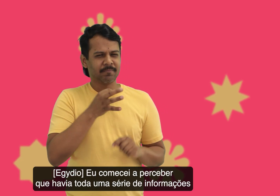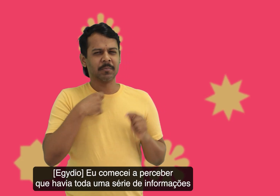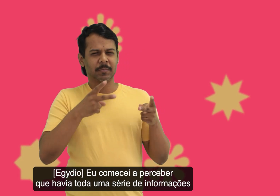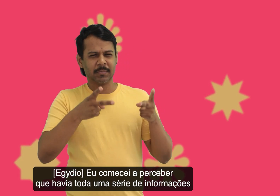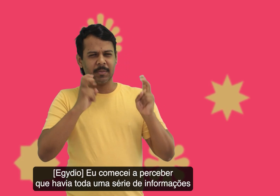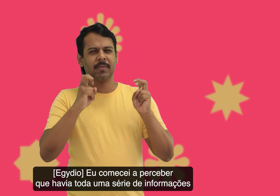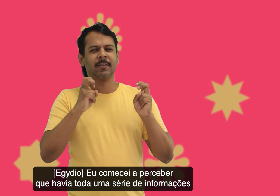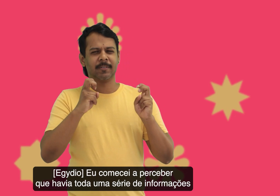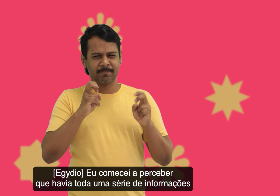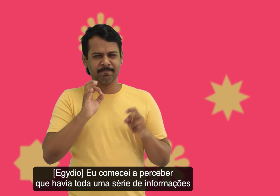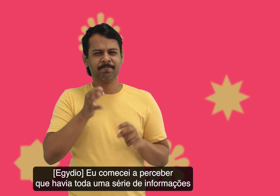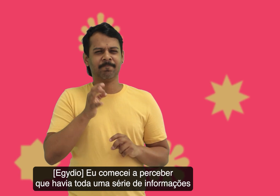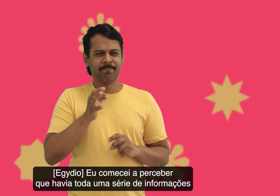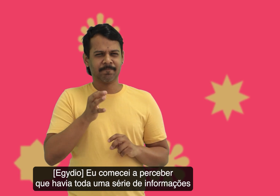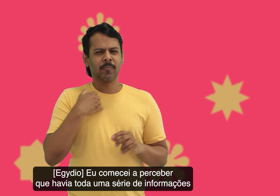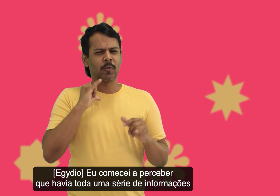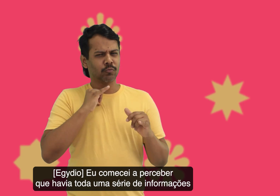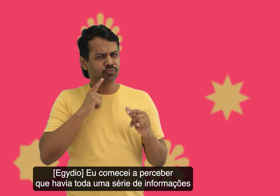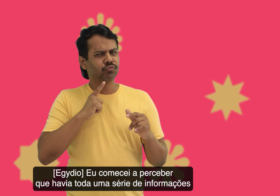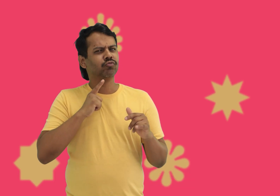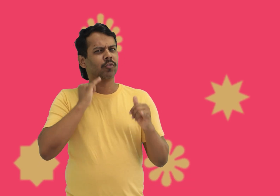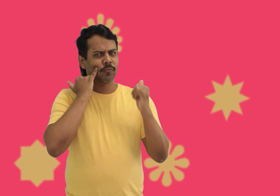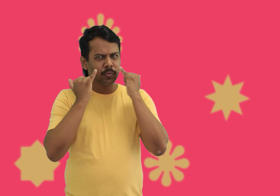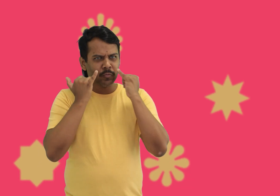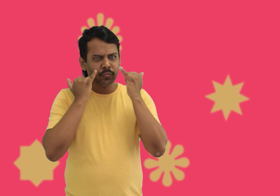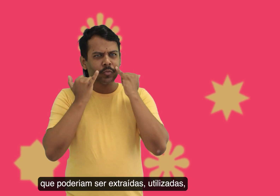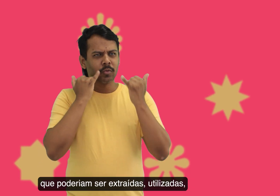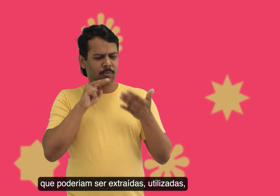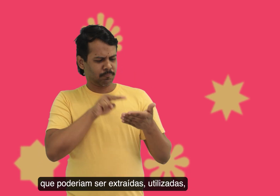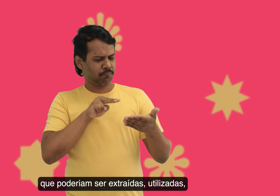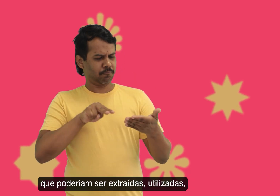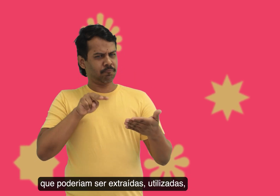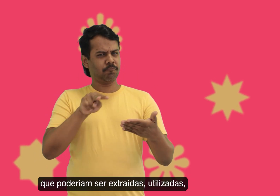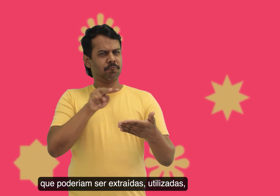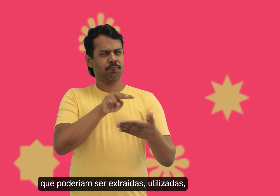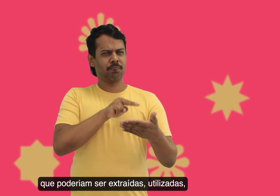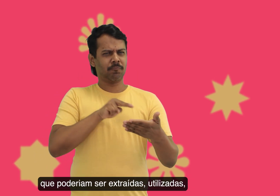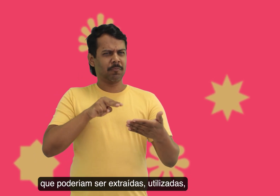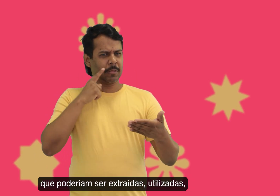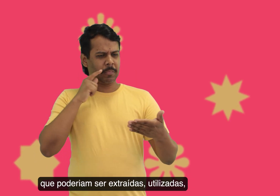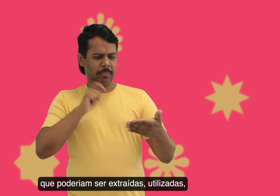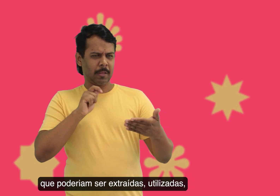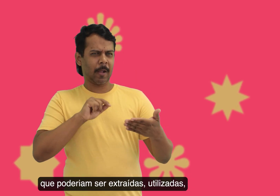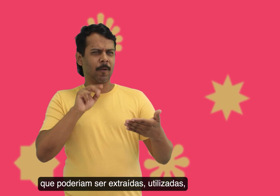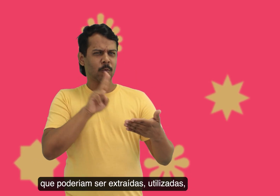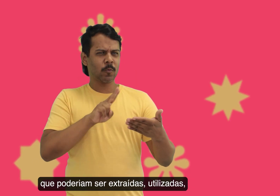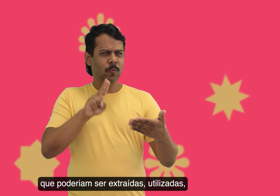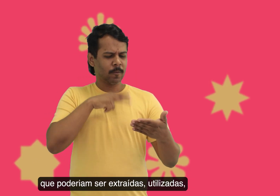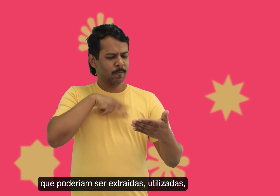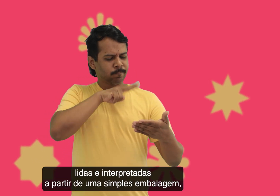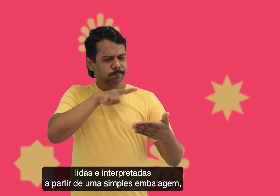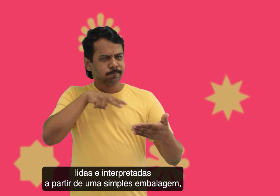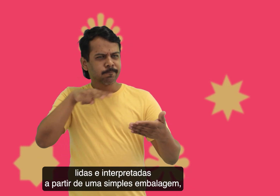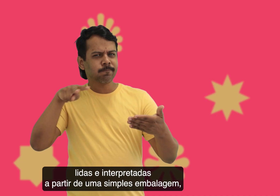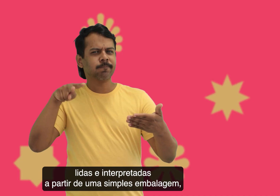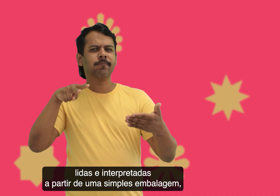que havia toda uma série de informações, né, que poderiam ser extraídas e utilizadas e lidas